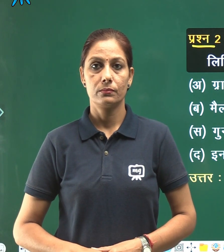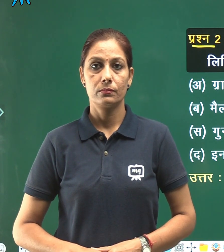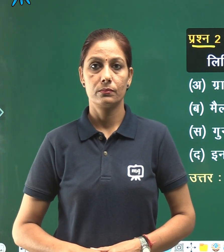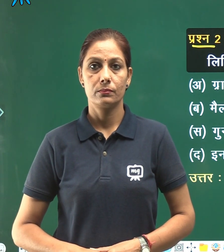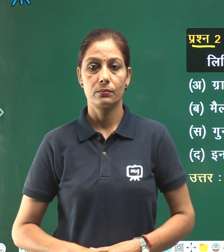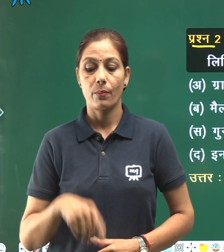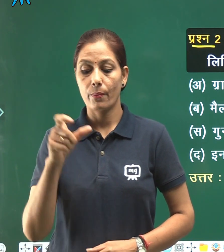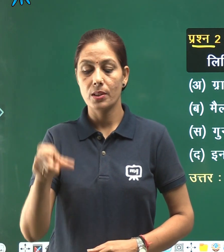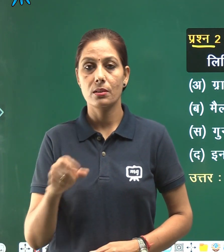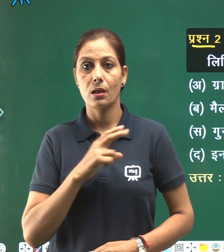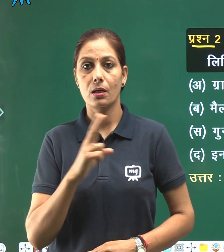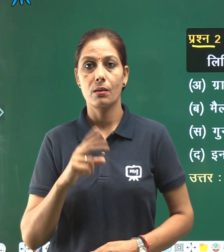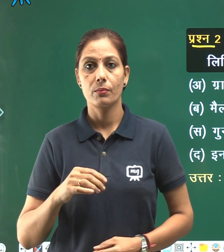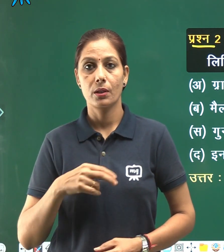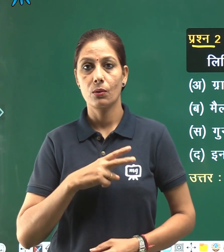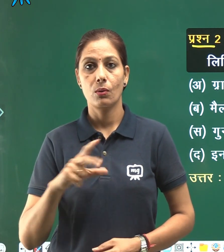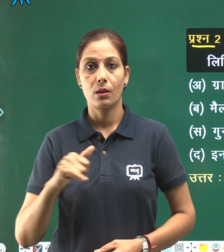धर्मवीर भारती द्वारा